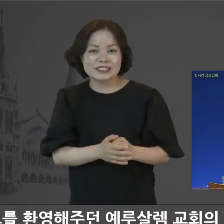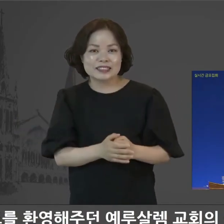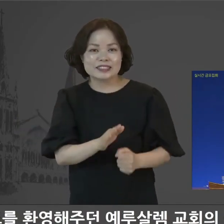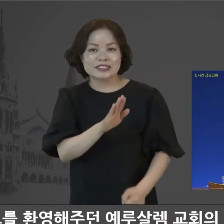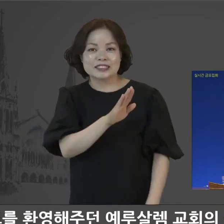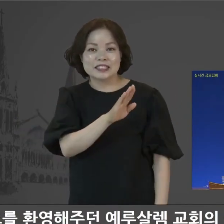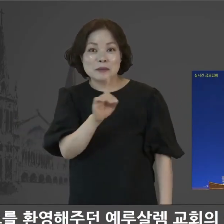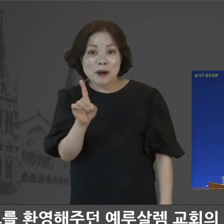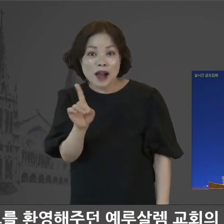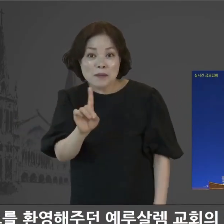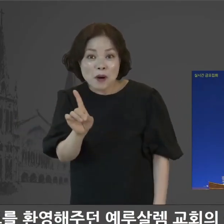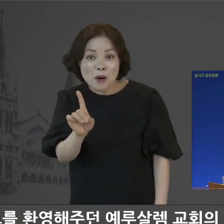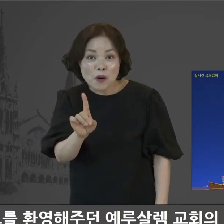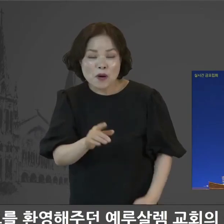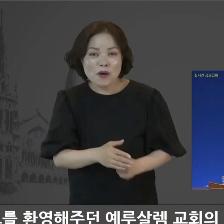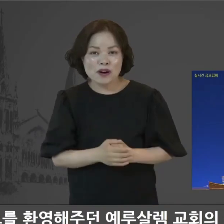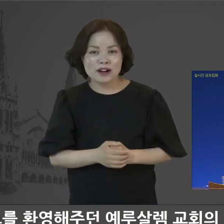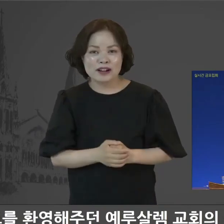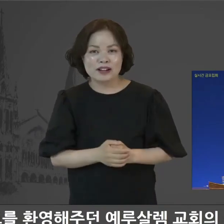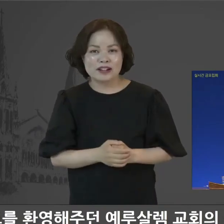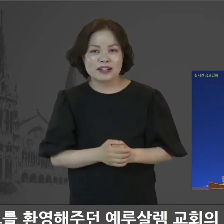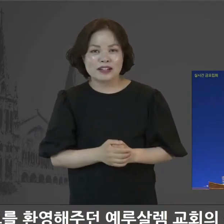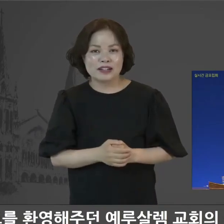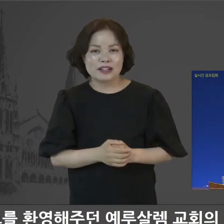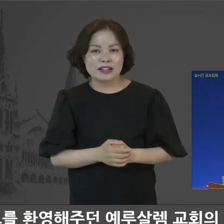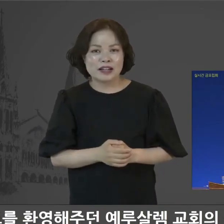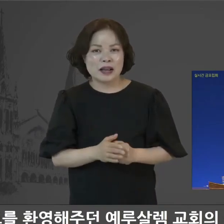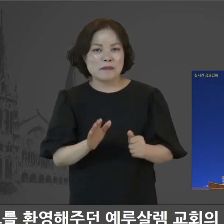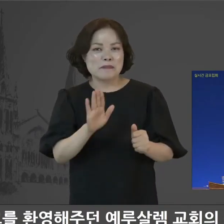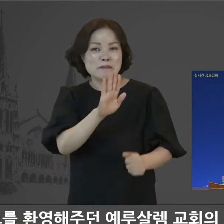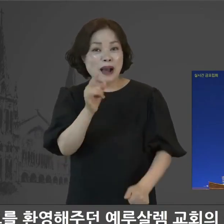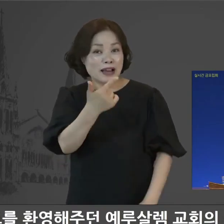시작합니다. 누구겠습니까? 바나나?